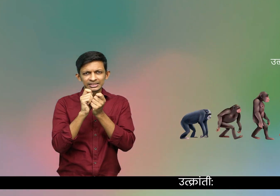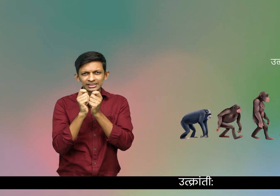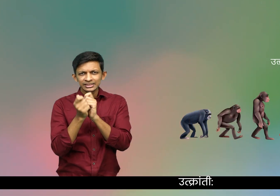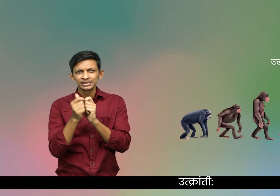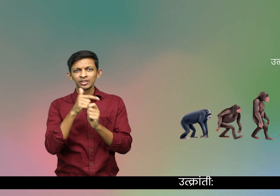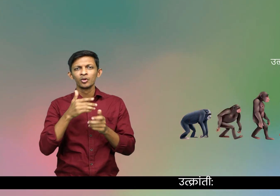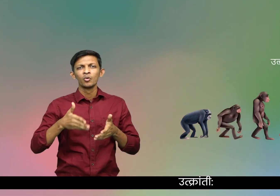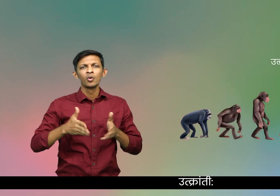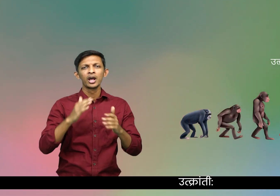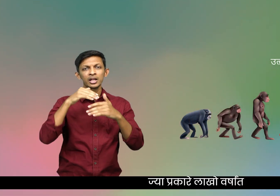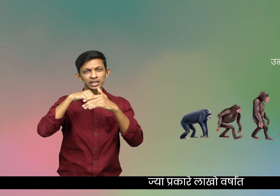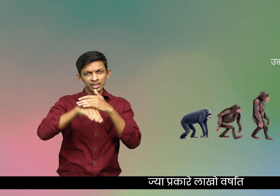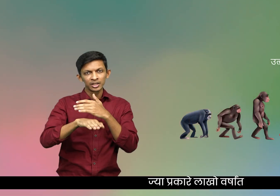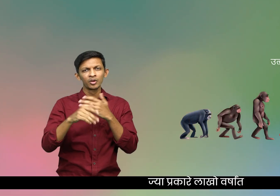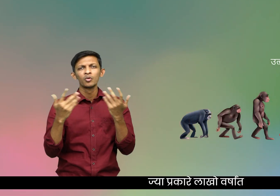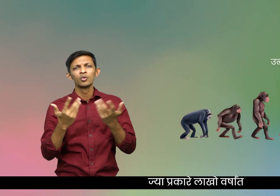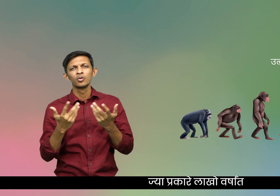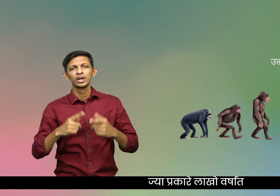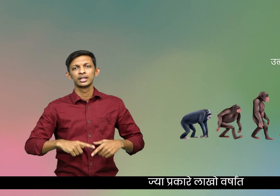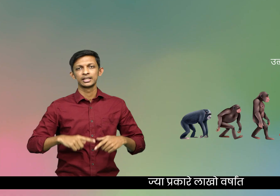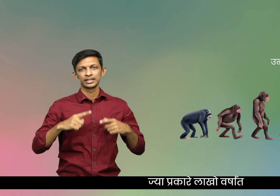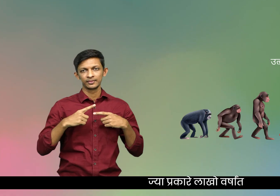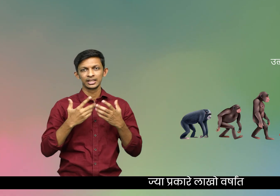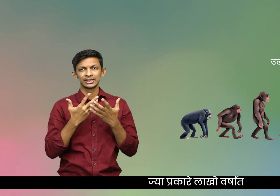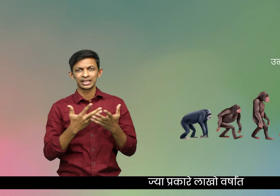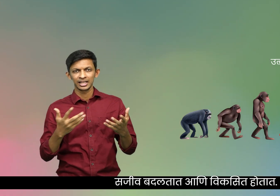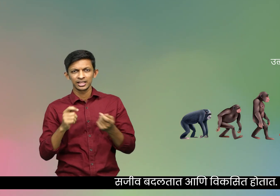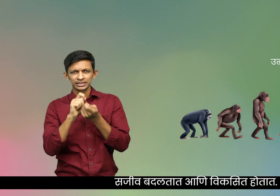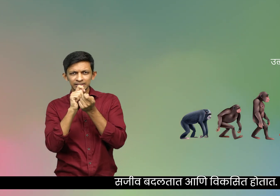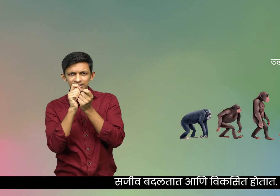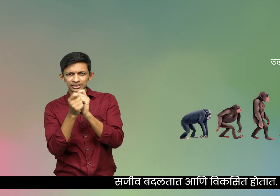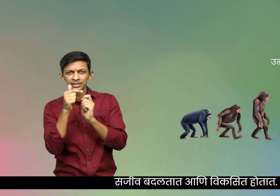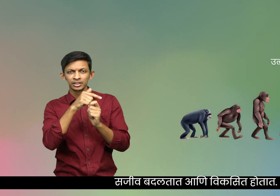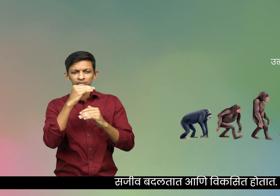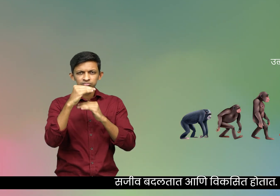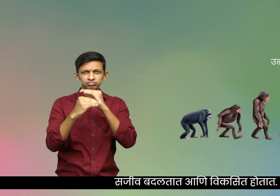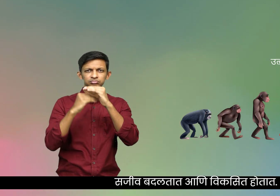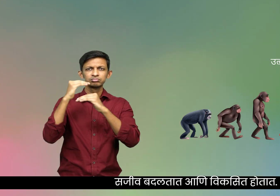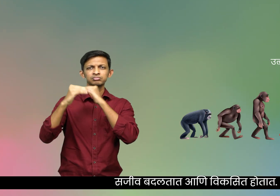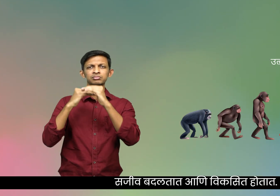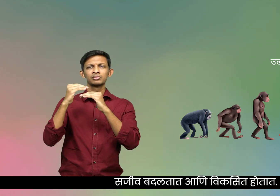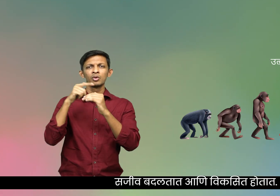उत्क्रांती. ज्या प्रकारे लाखो वर्षात सजीव बदलतात आणि विकसित होतात.